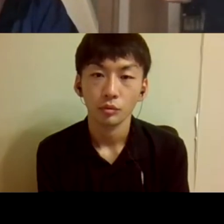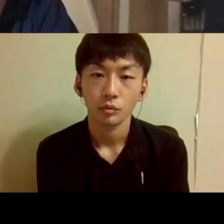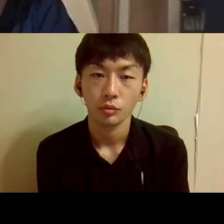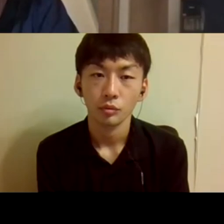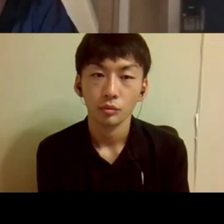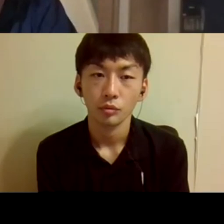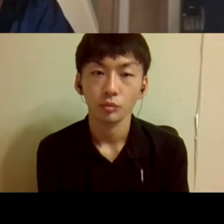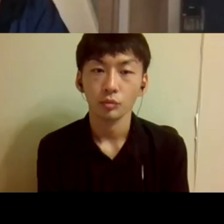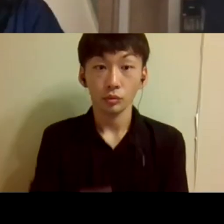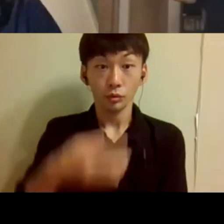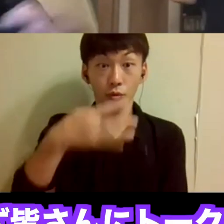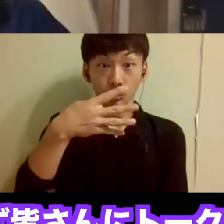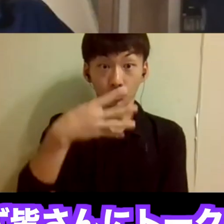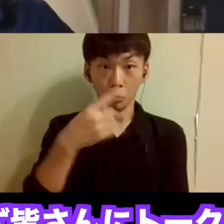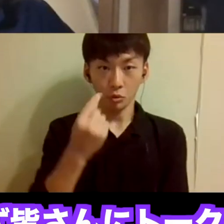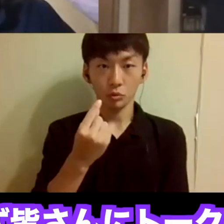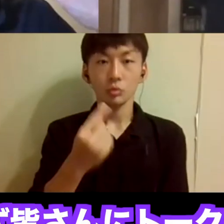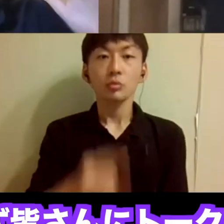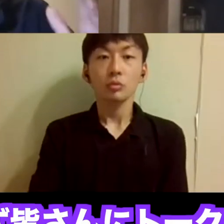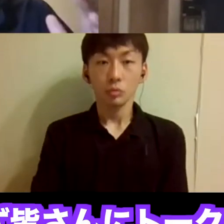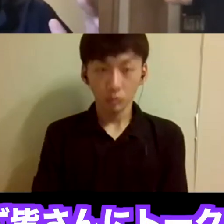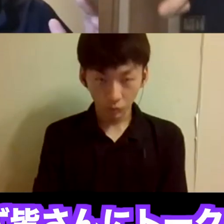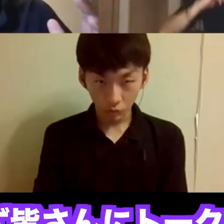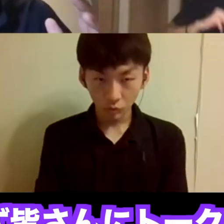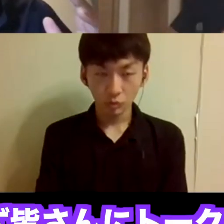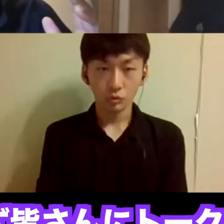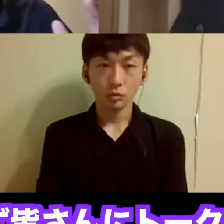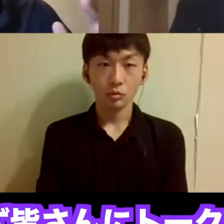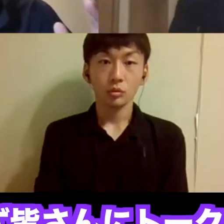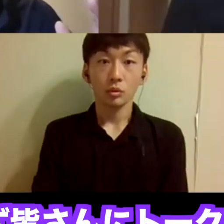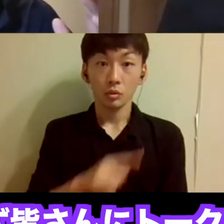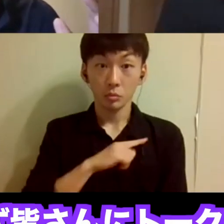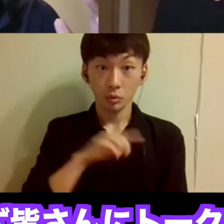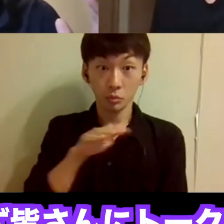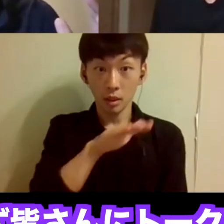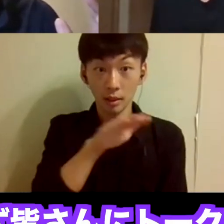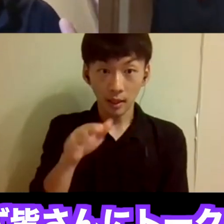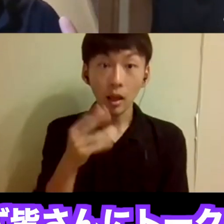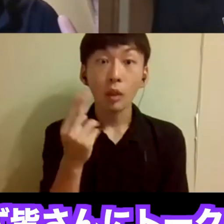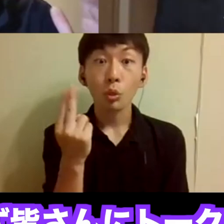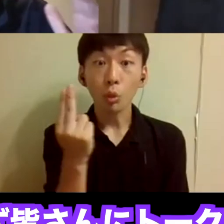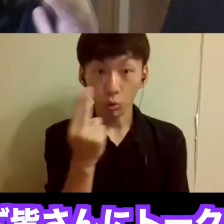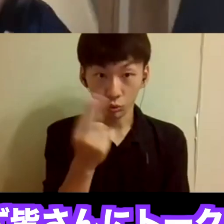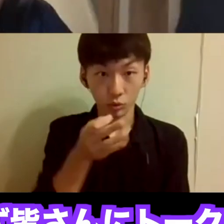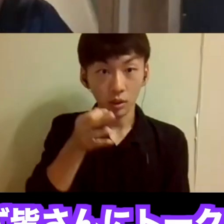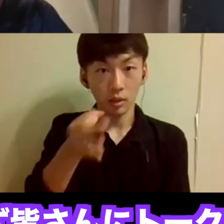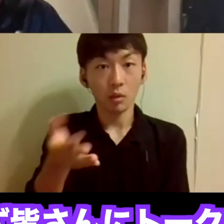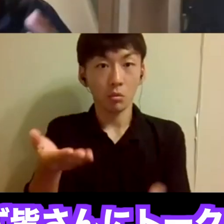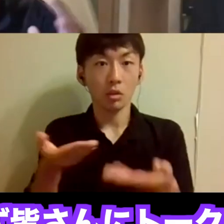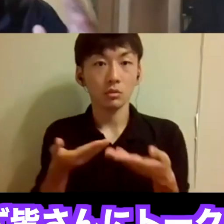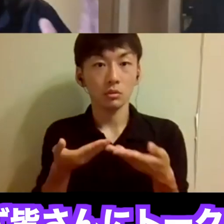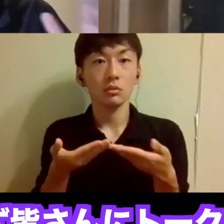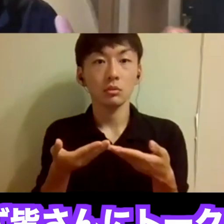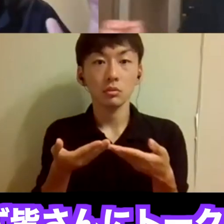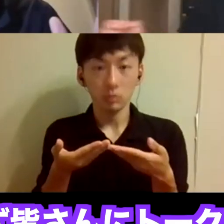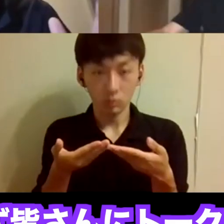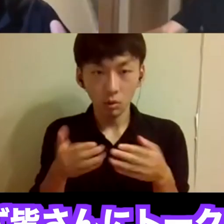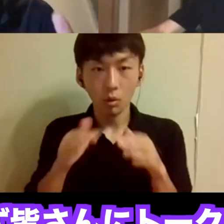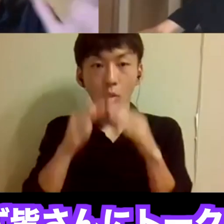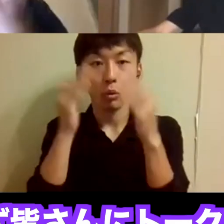棟まずその皆さんにご投句向かっていただくとそのほとんどの金額がクラブに